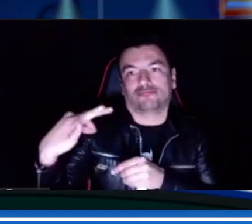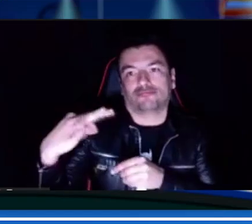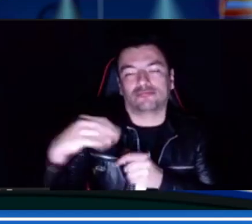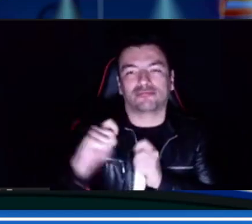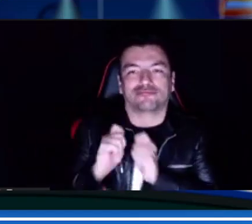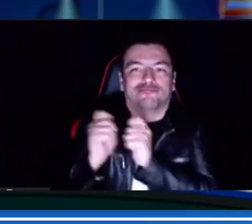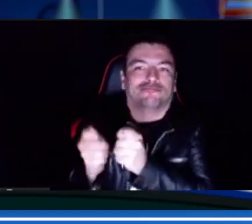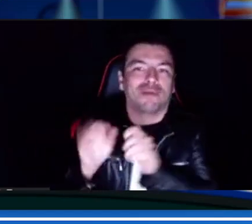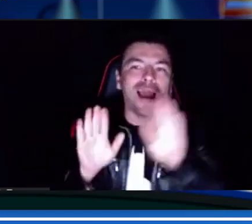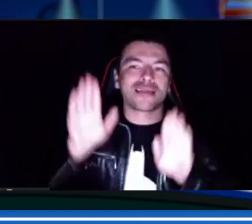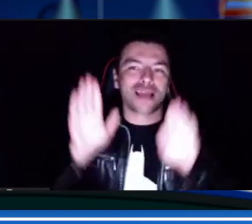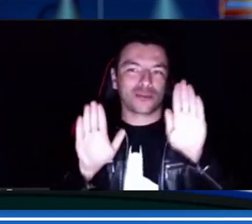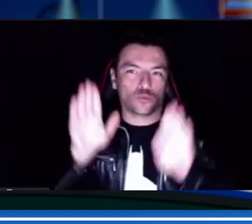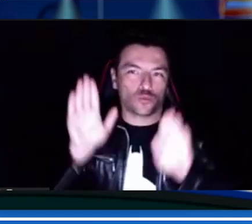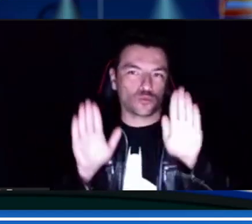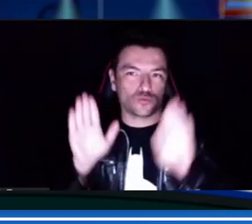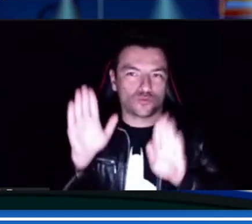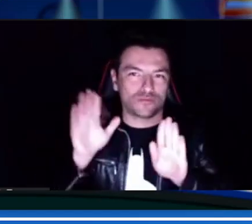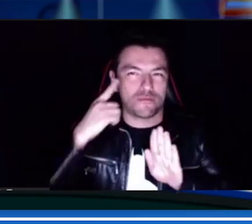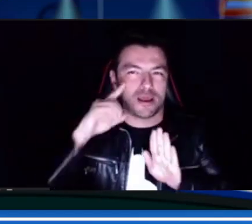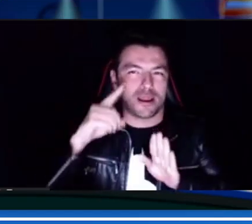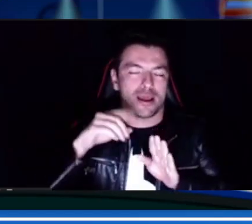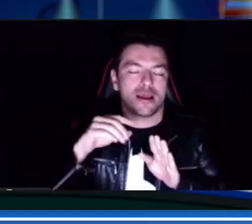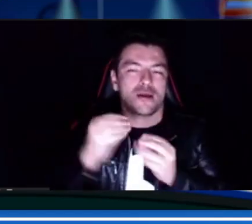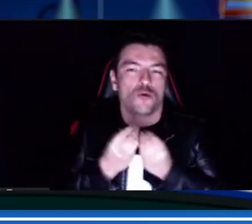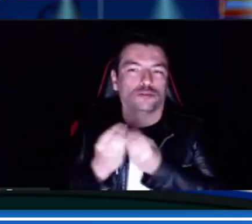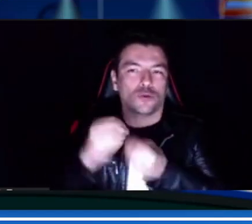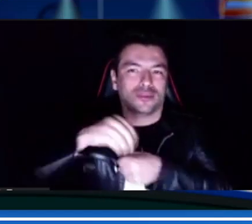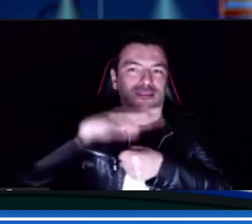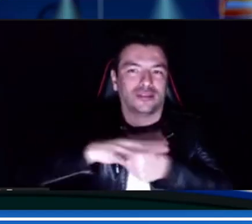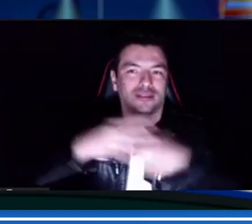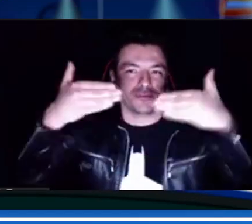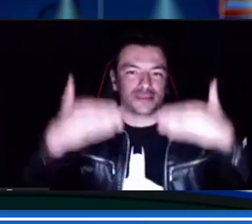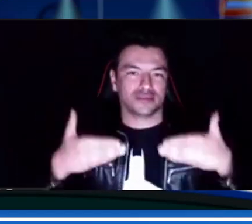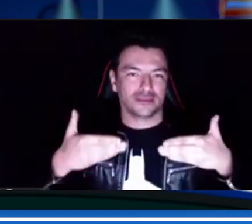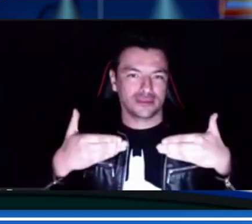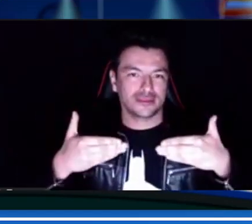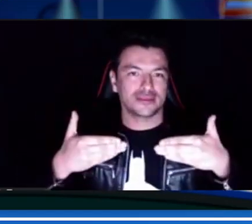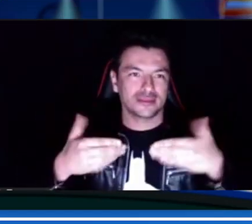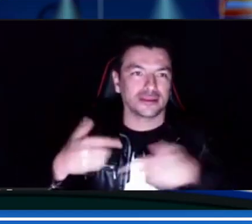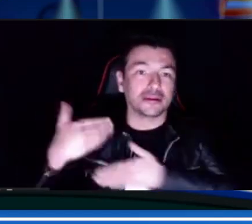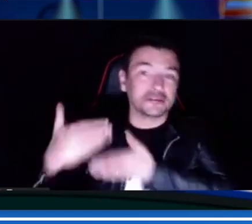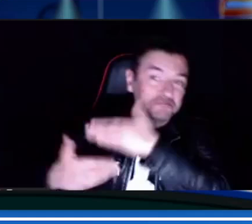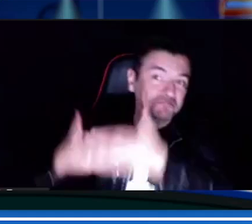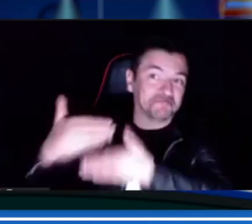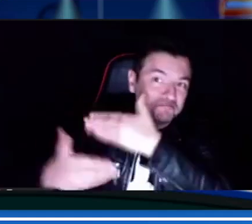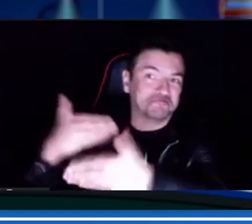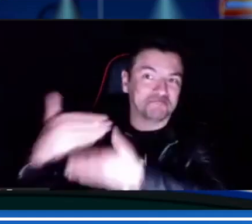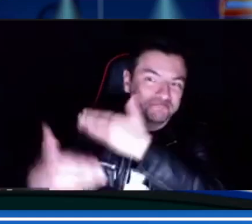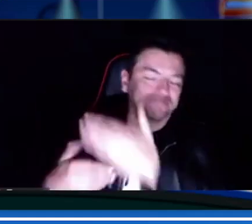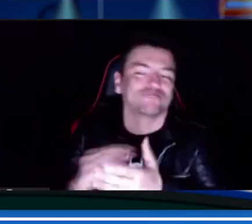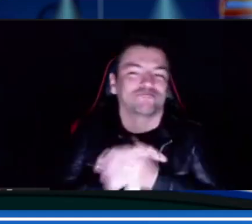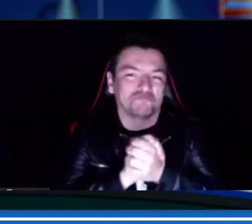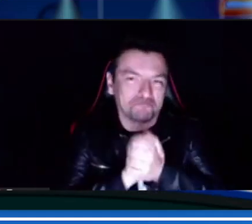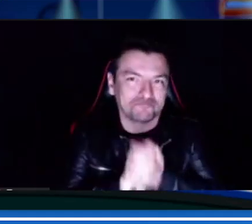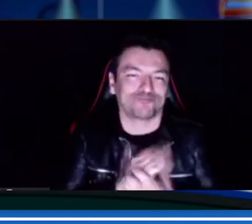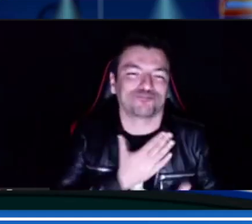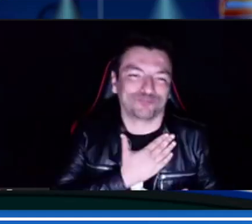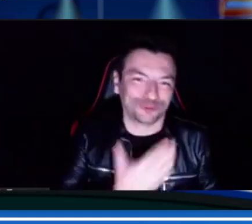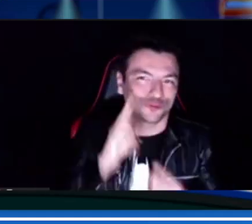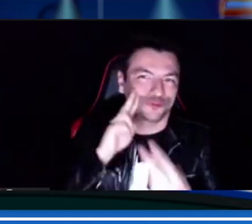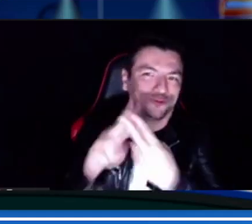Yo vengo en representación del Consejo Directivo de Sordebo y también soy candidato en este momento para el Consejo